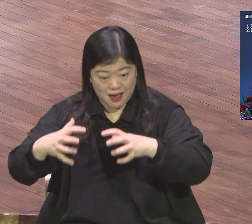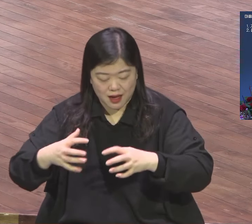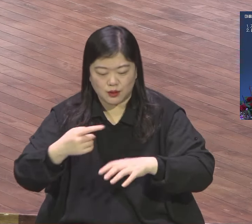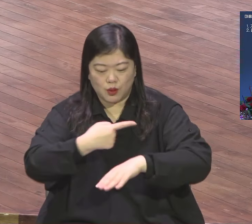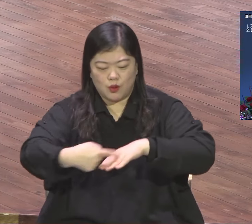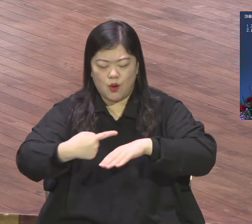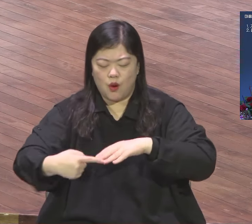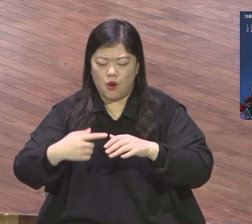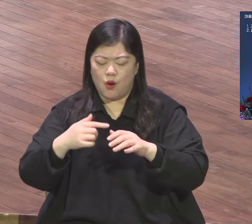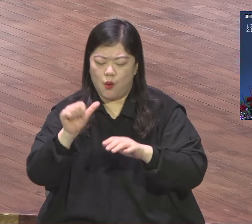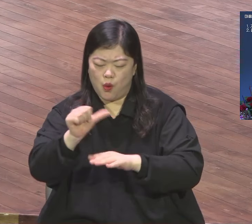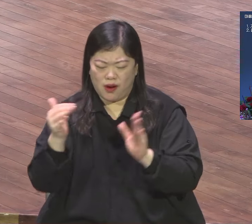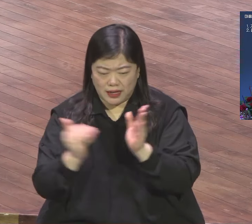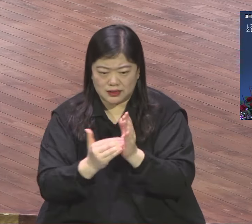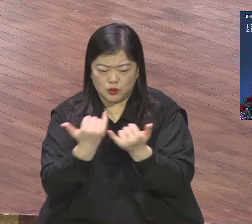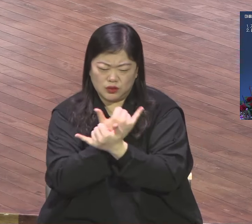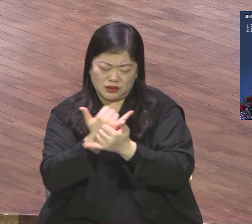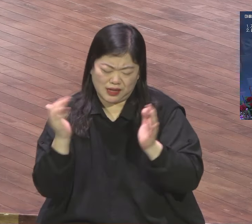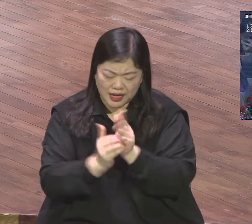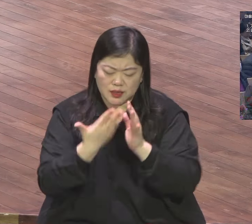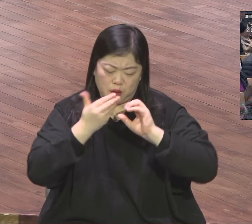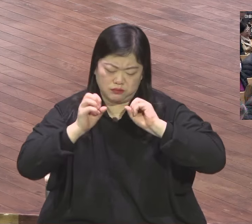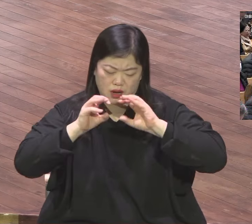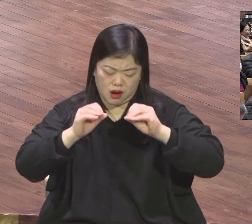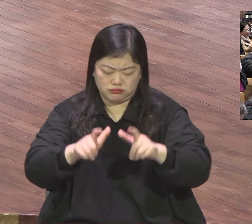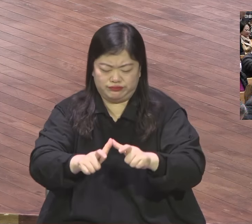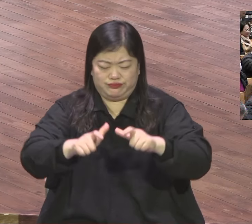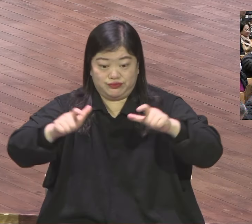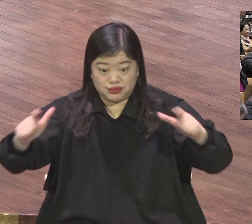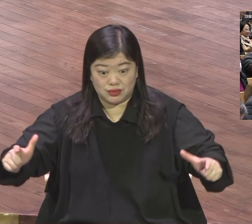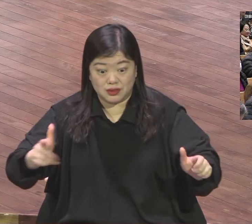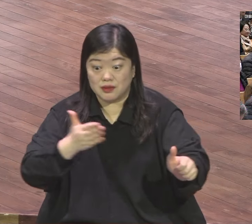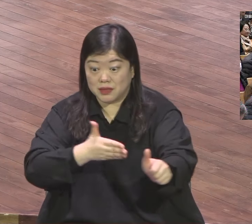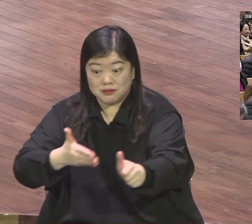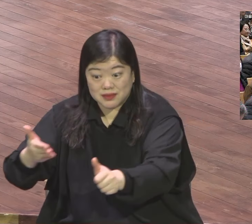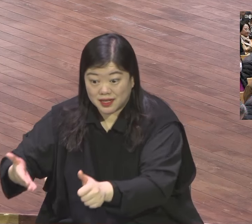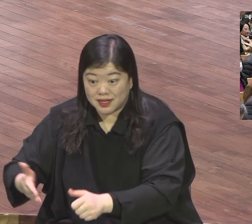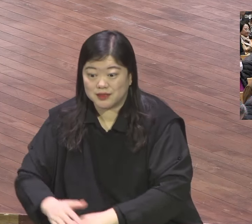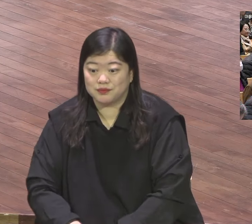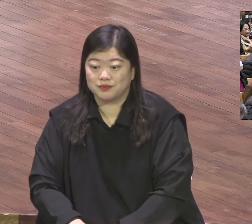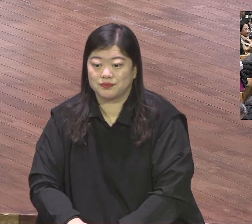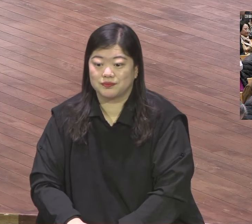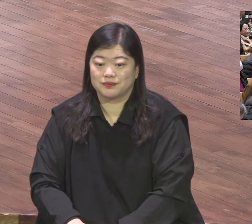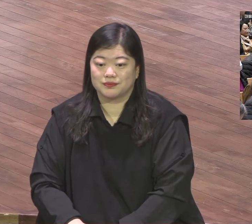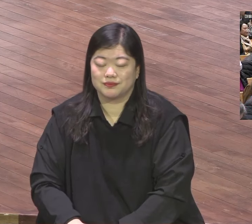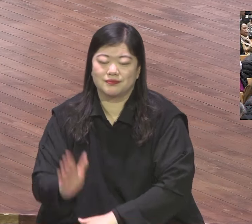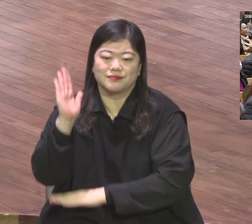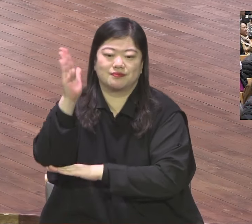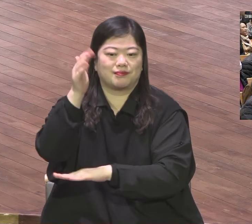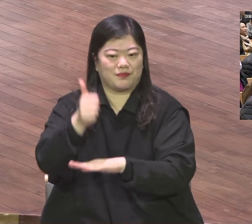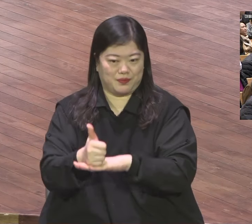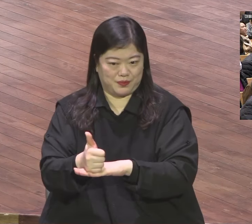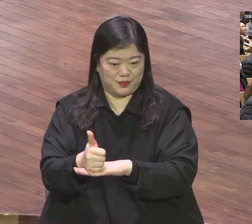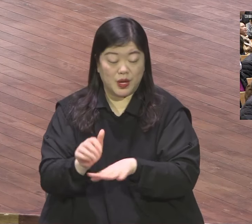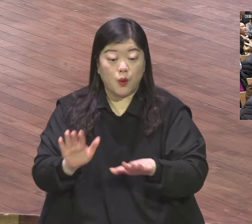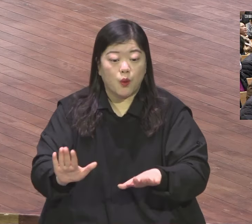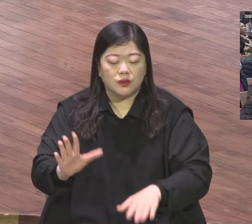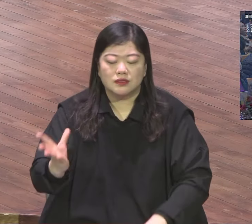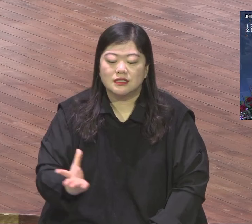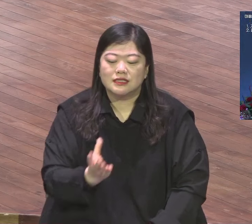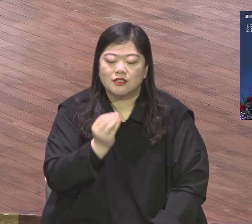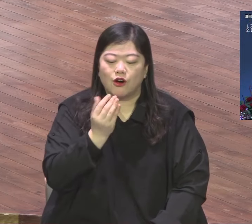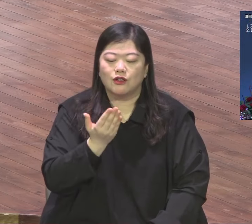장막터가 계속 확장되는 증거의 길을 주님으로 축복합니다. 결론, 오늘 성찬식을 진행하는데